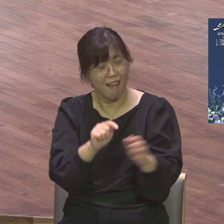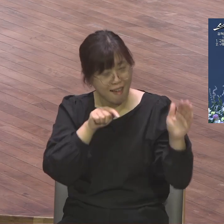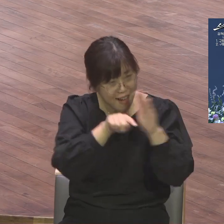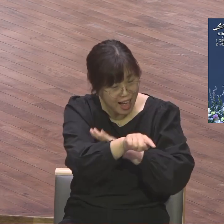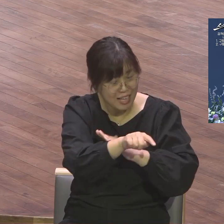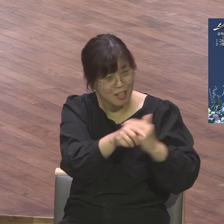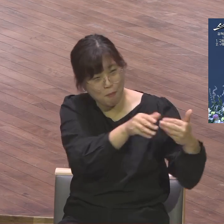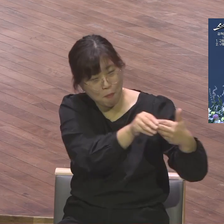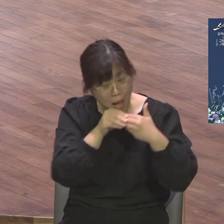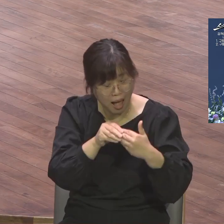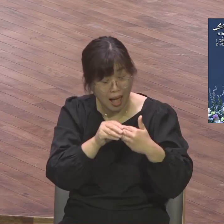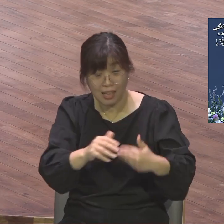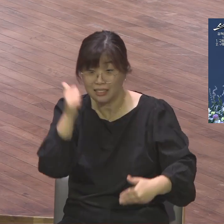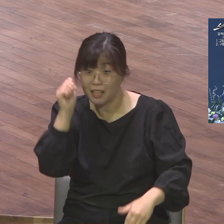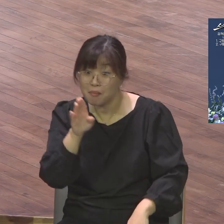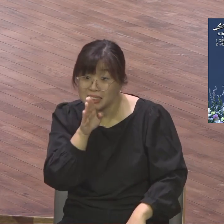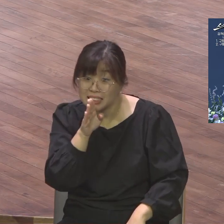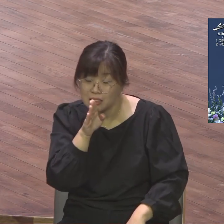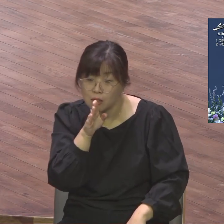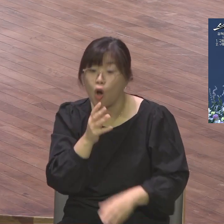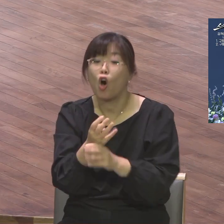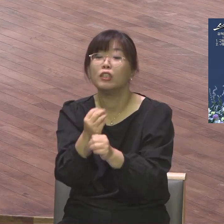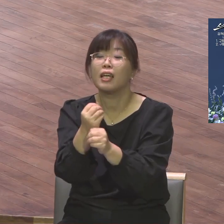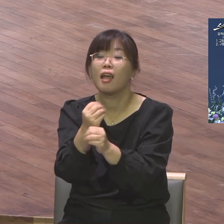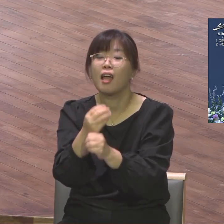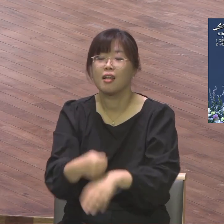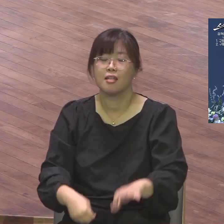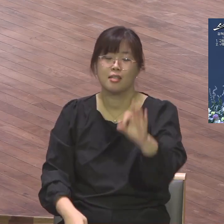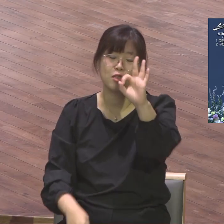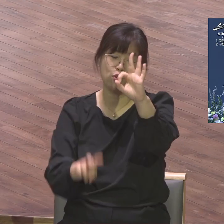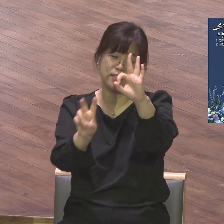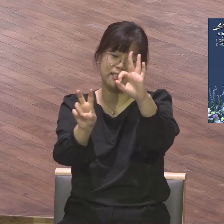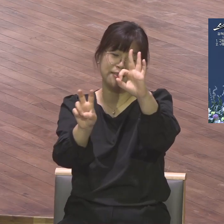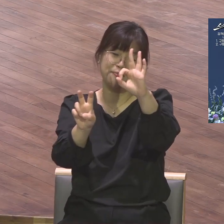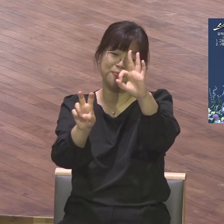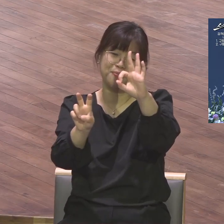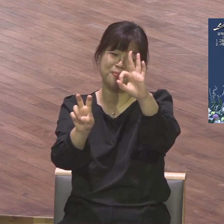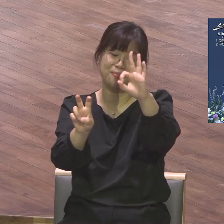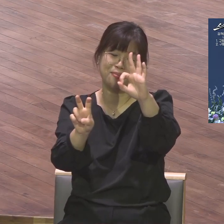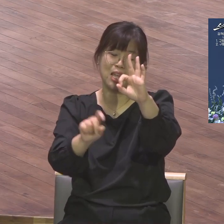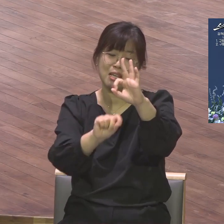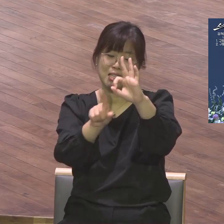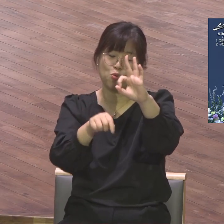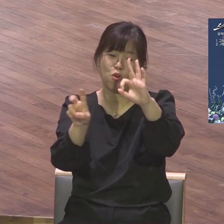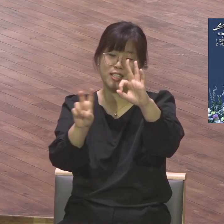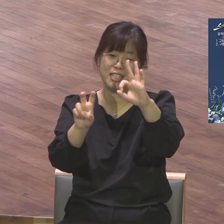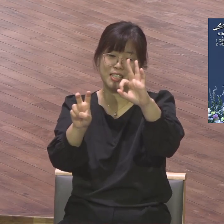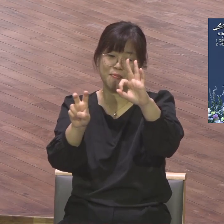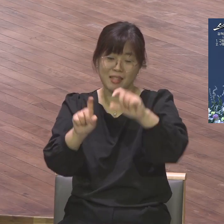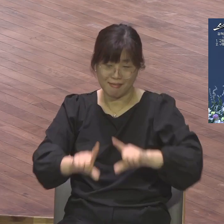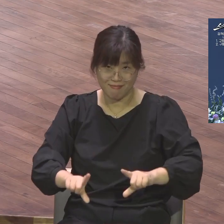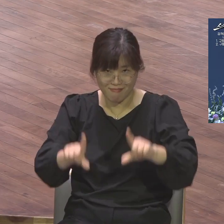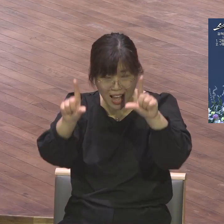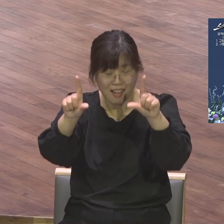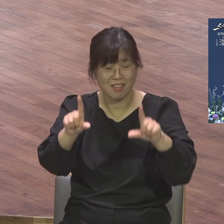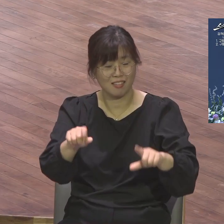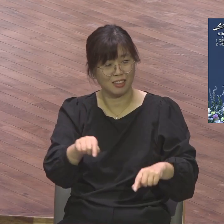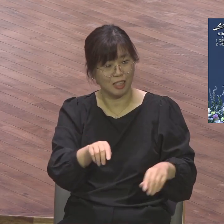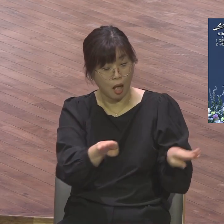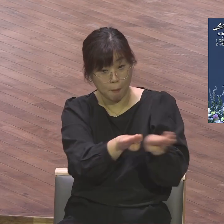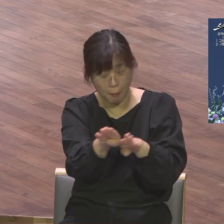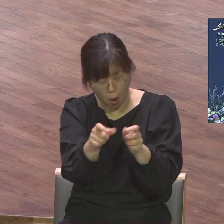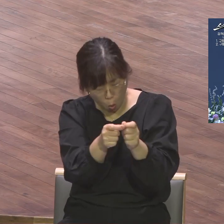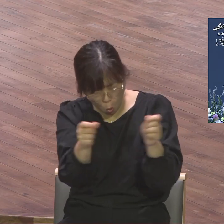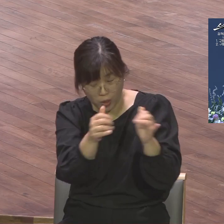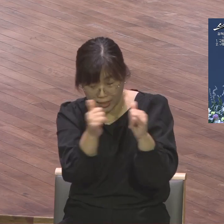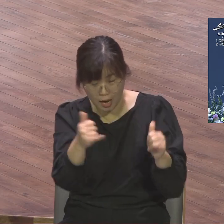전도운동의 D-Day입니다. 10월 20일. 내가 행경모사인데 요즘 몇 주, 앞주일날 세 가족이 왜 이렇게 정리하